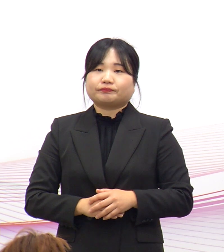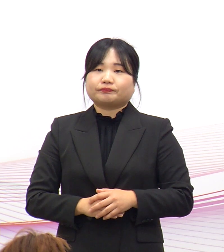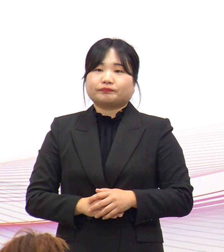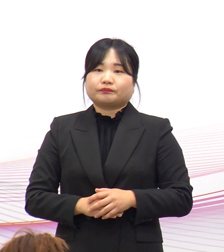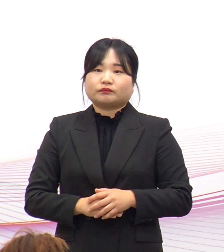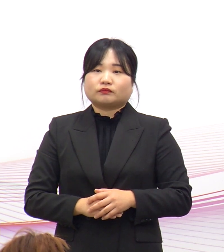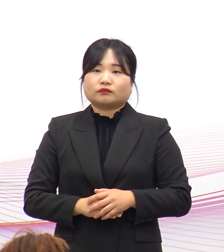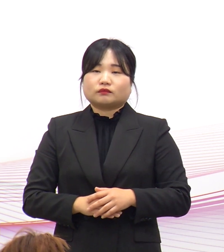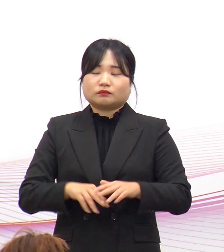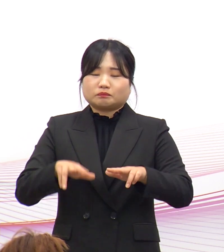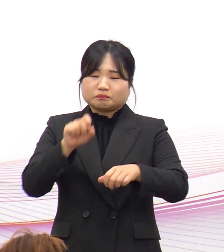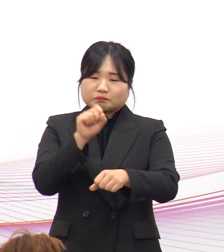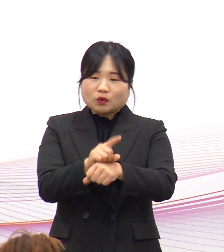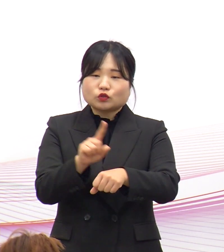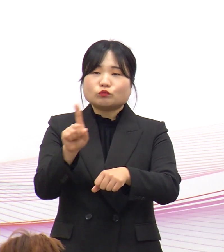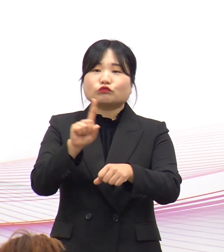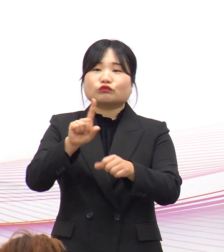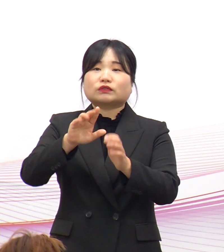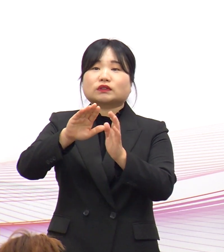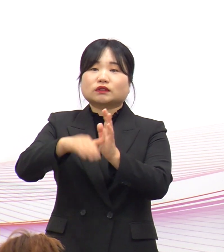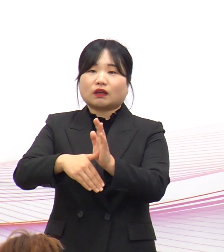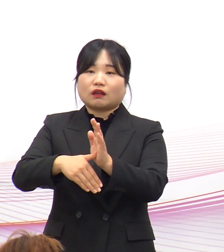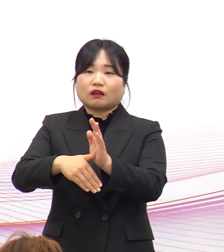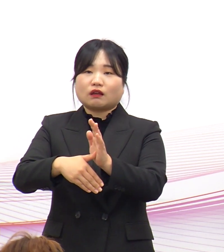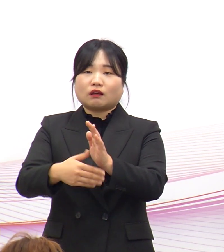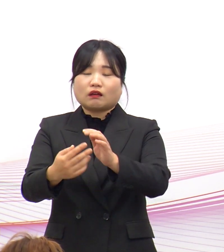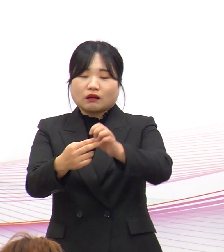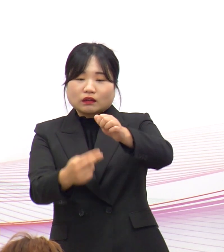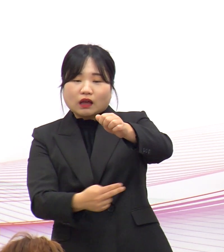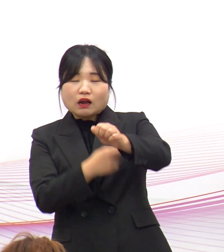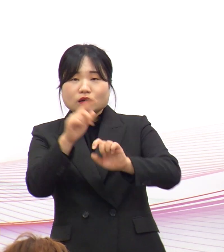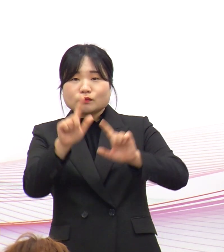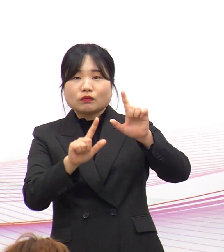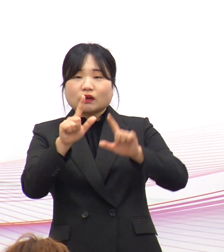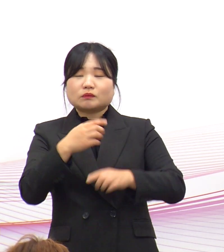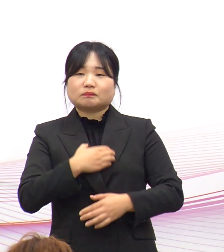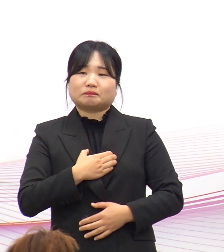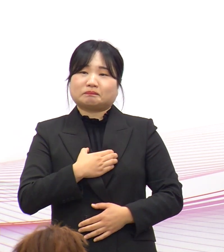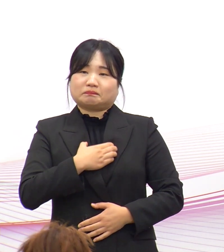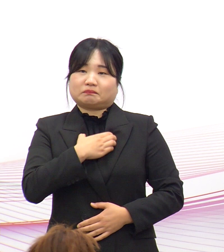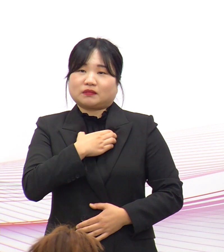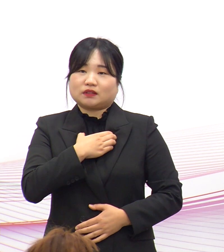지금 시대가 어느 시대인데 저런 다리를 아직도 못 가.